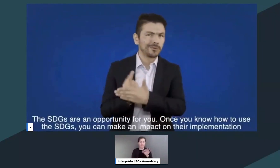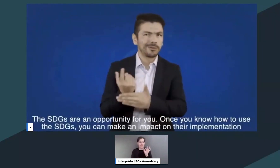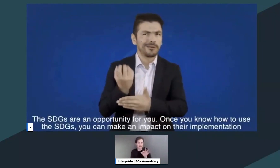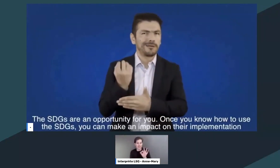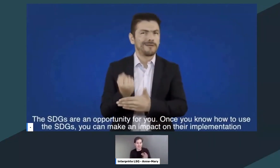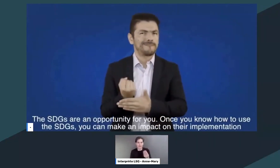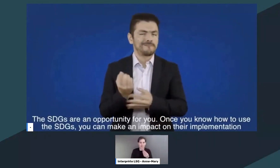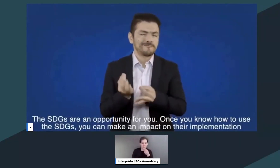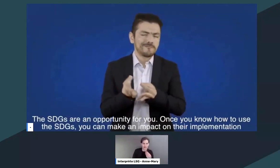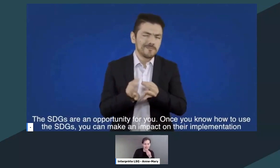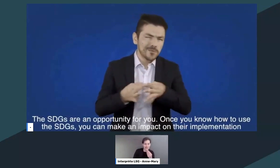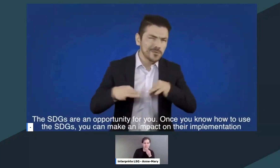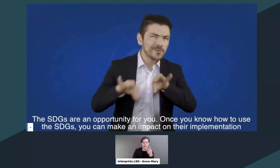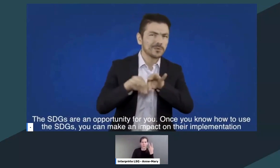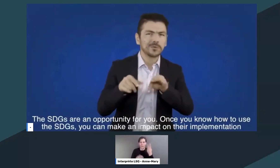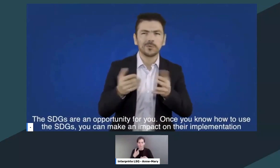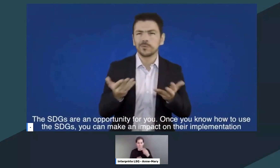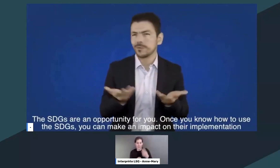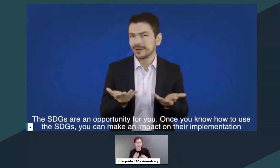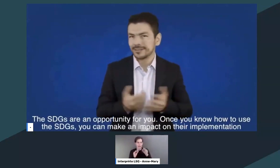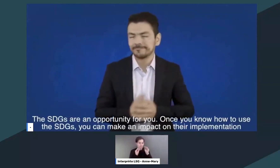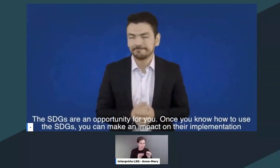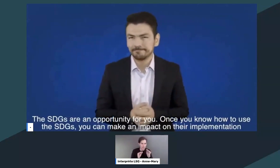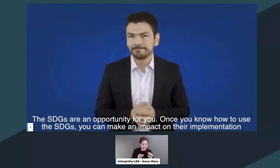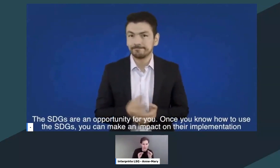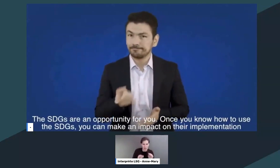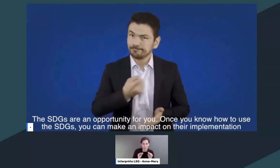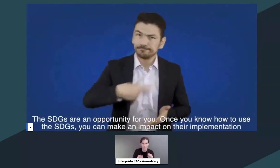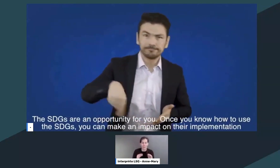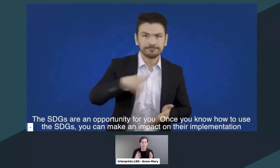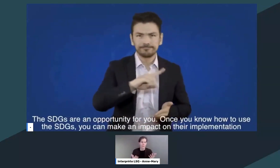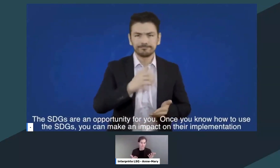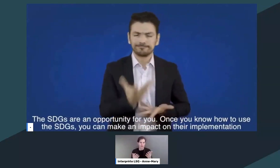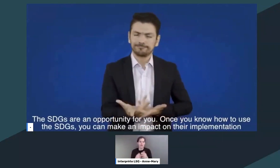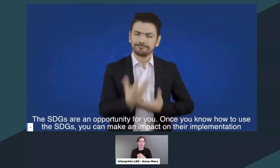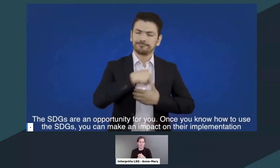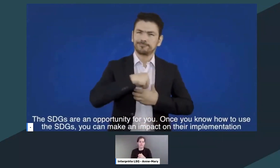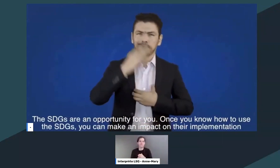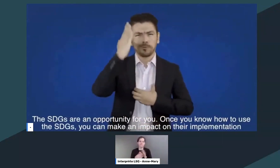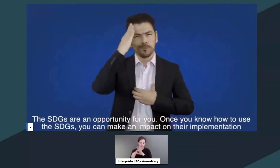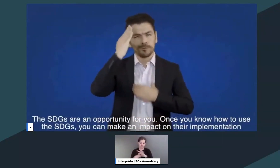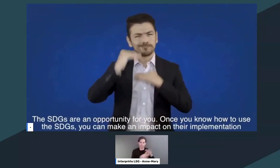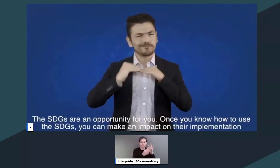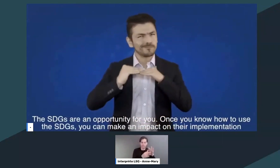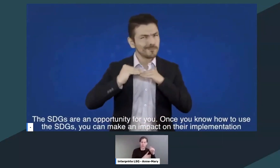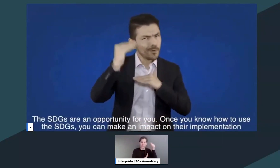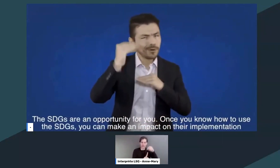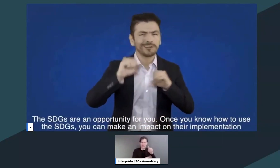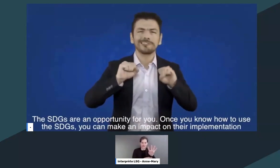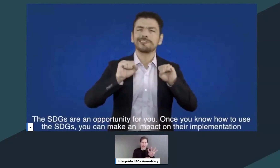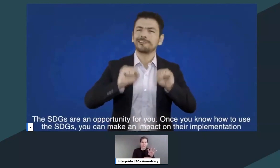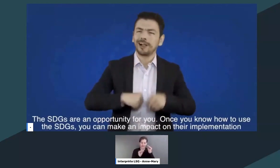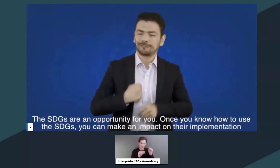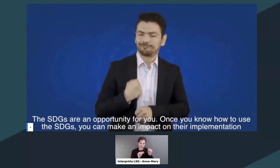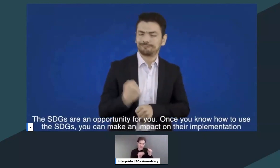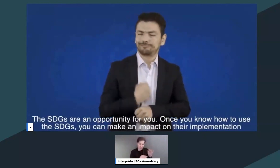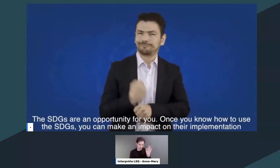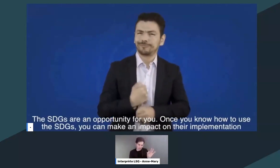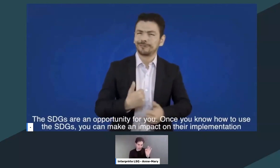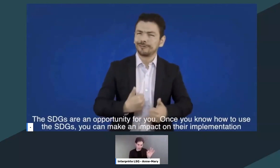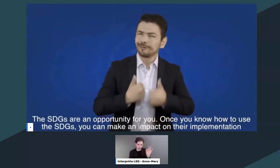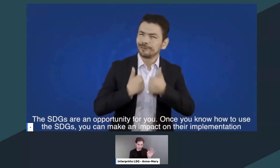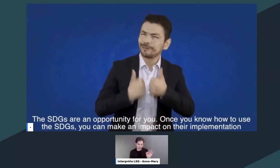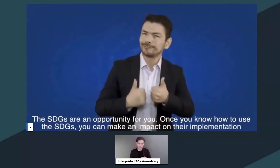Le SDG représente une possibilité pour vous. Une fois que vous savez comment les utiliser,